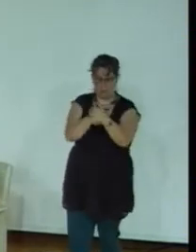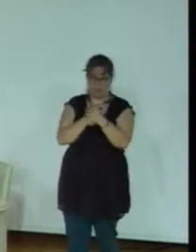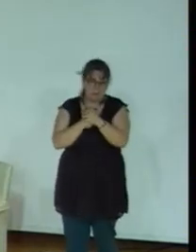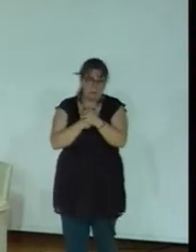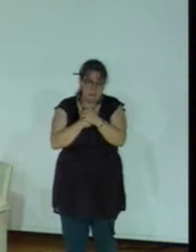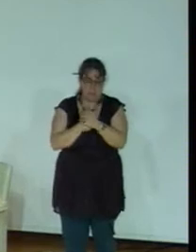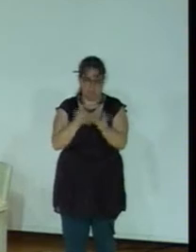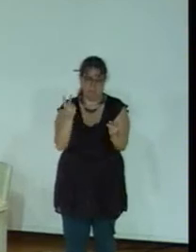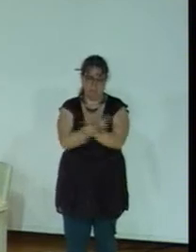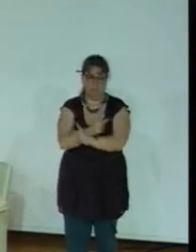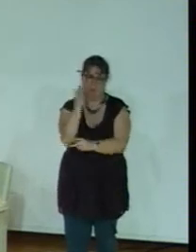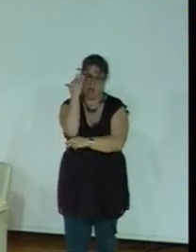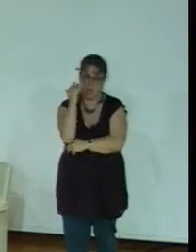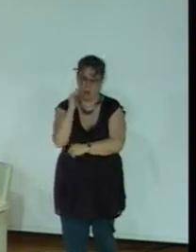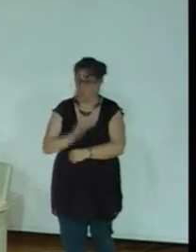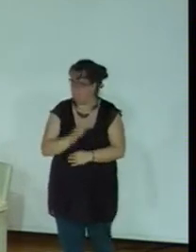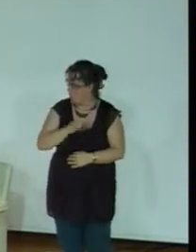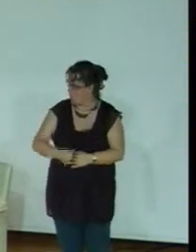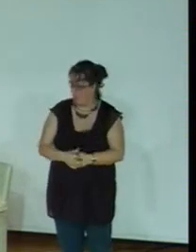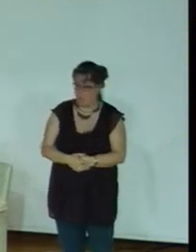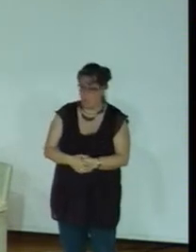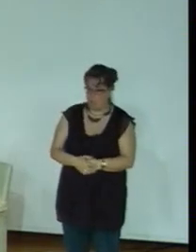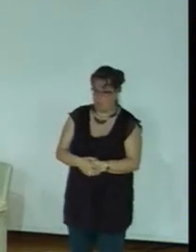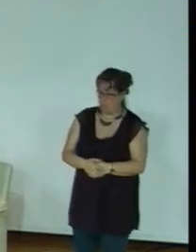Monsieur Bortzmeyer, pardon, excuse-moi.